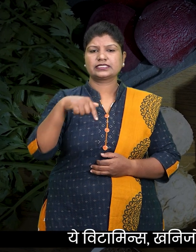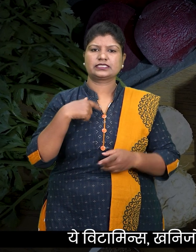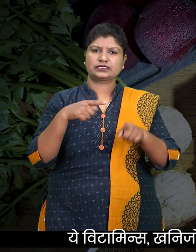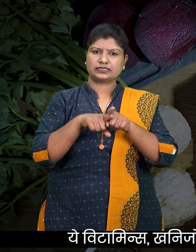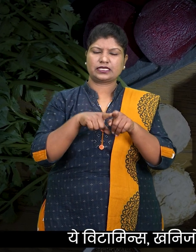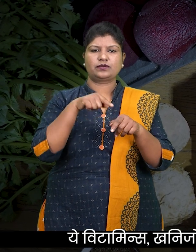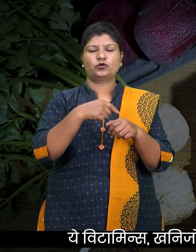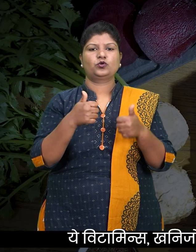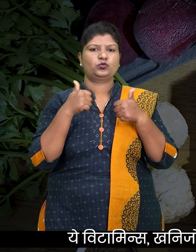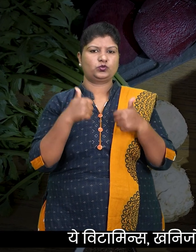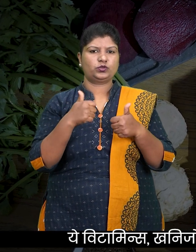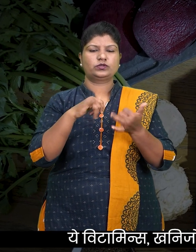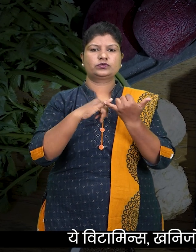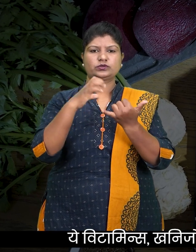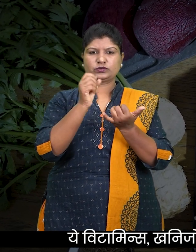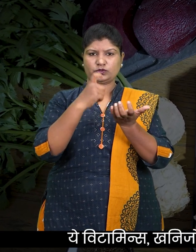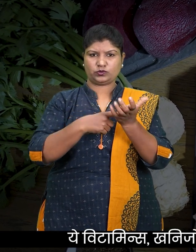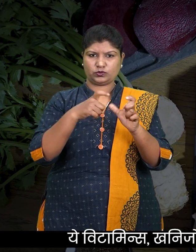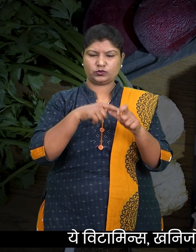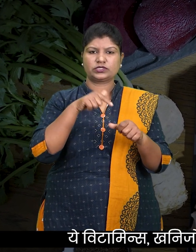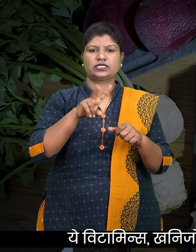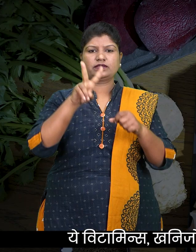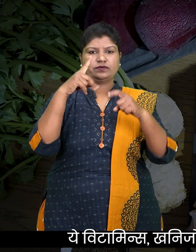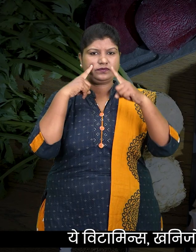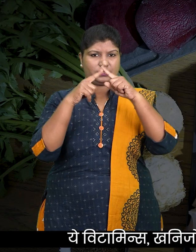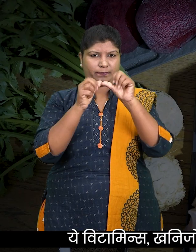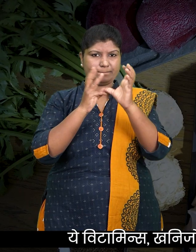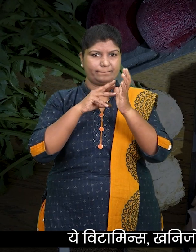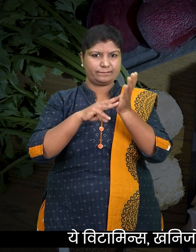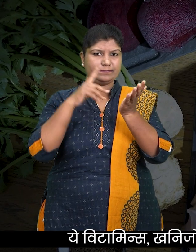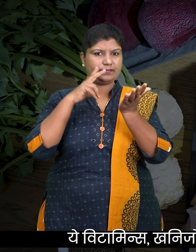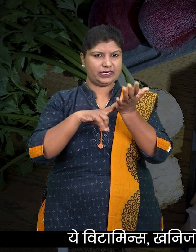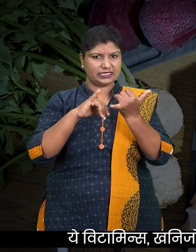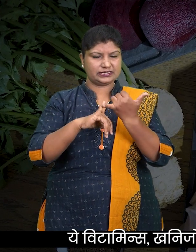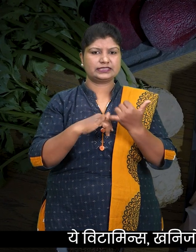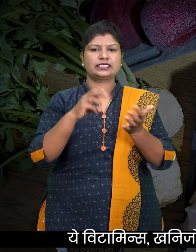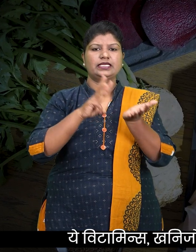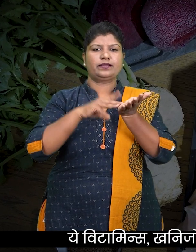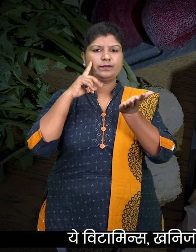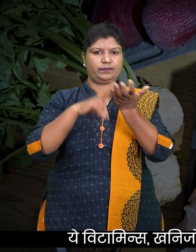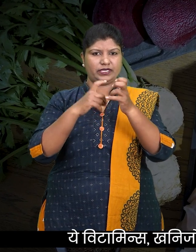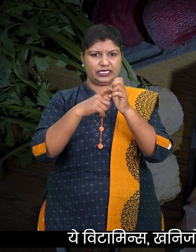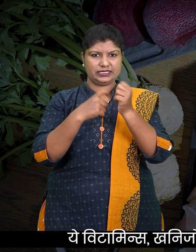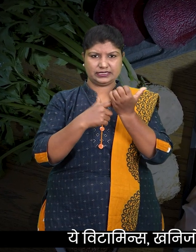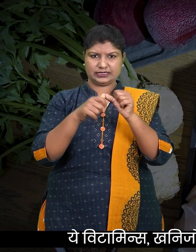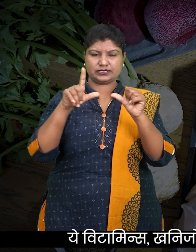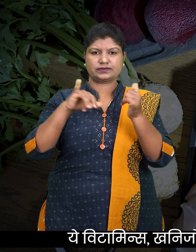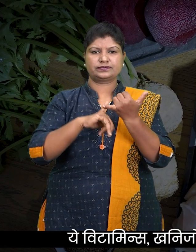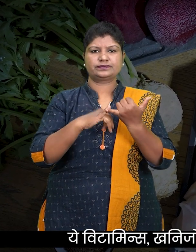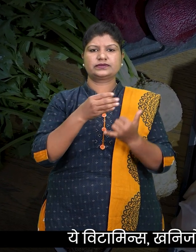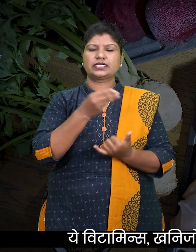ये विटामिन्स, खनिजों और अन्य उपयोगी पदार्थों का भी अच्छा स्रोत होते